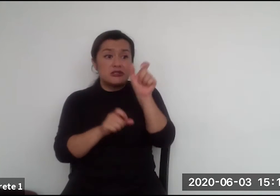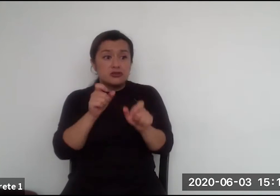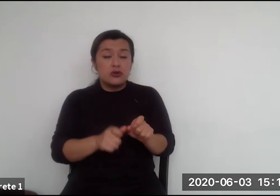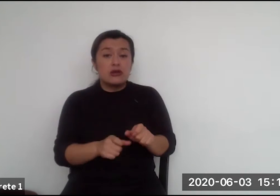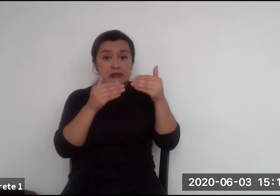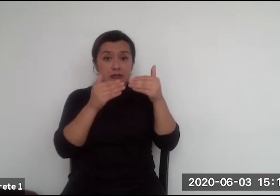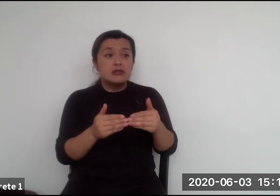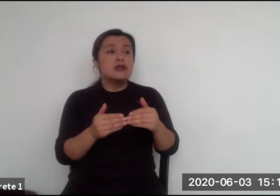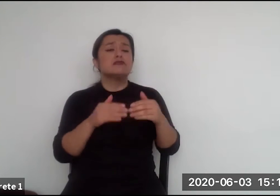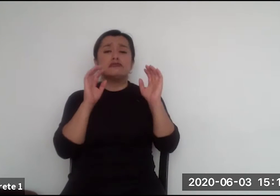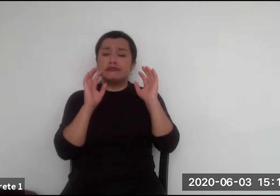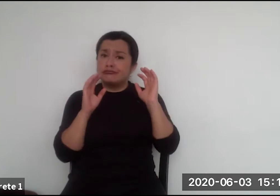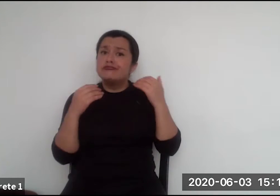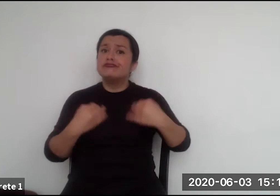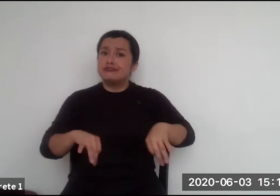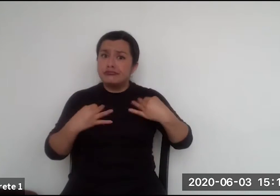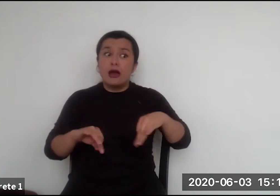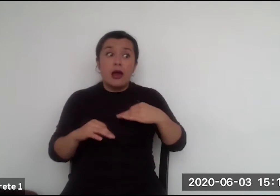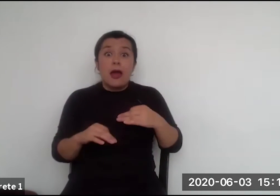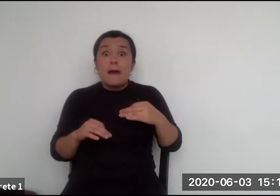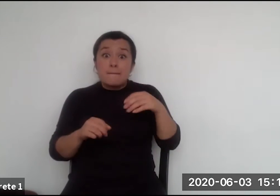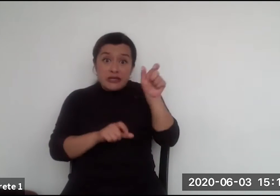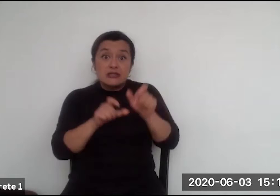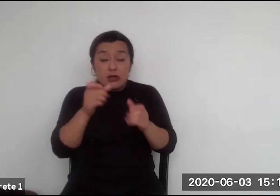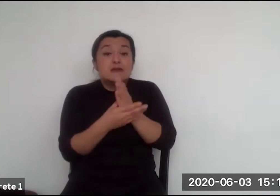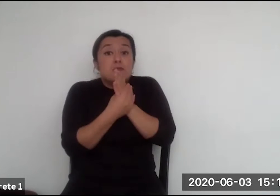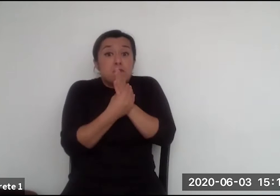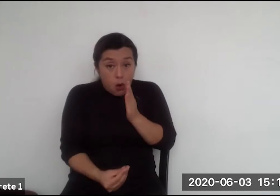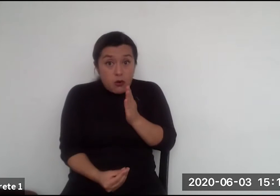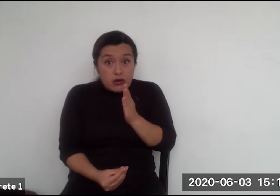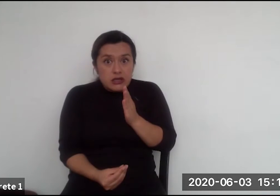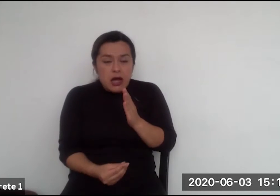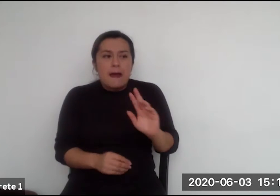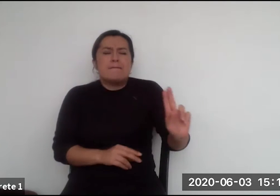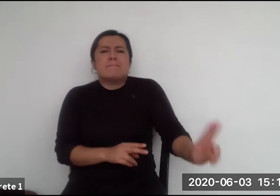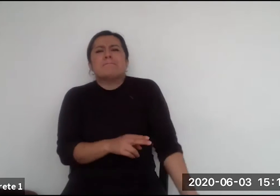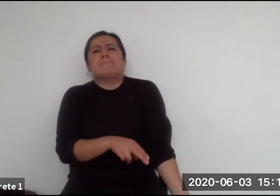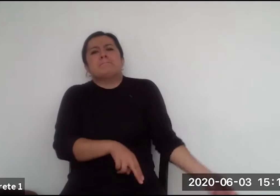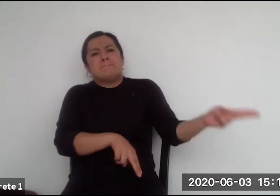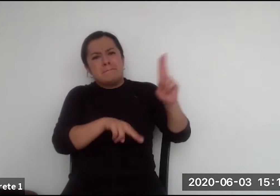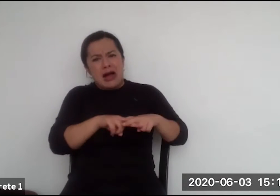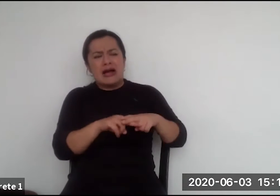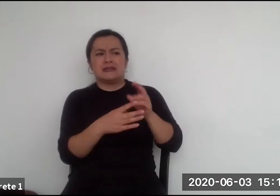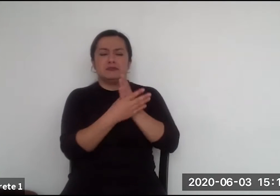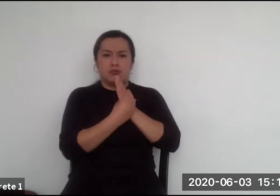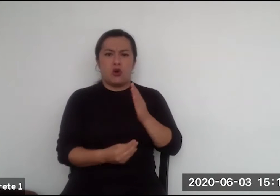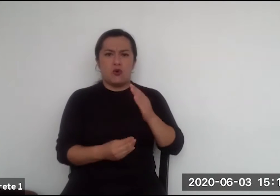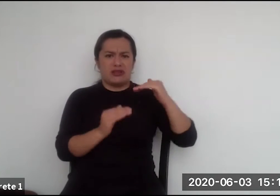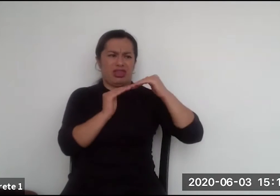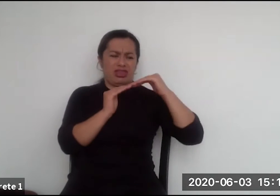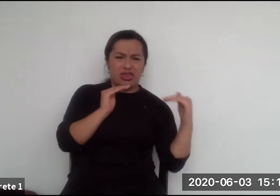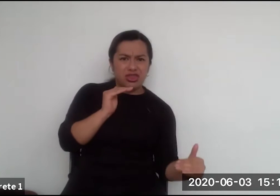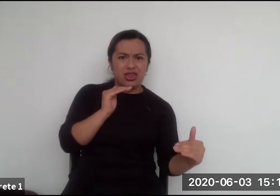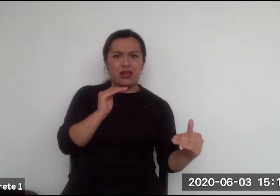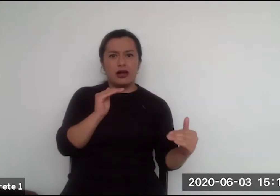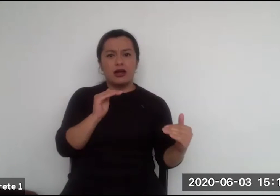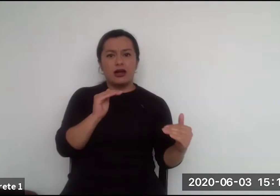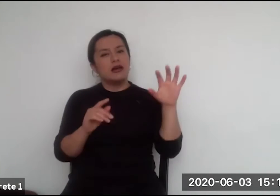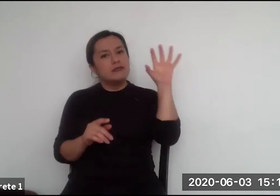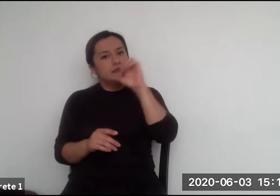pobres dentro de los pobres. Esto para mí representa entonces una forma histórica continua